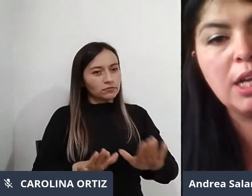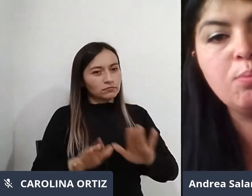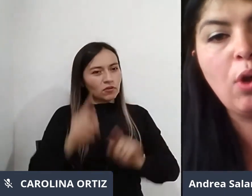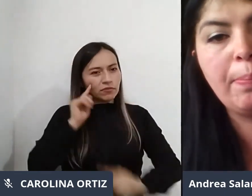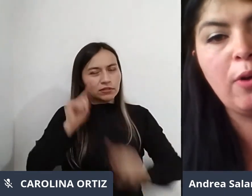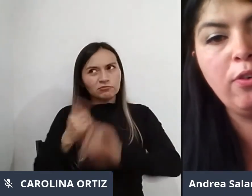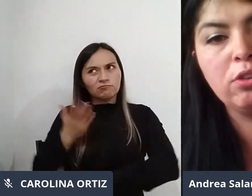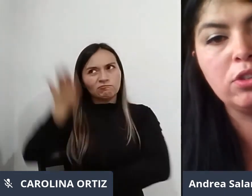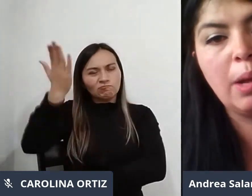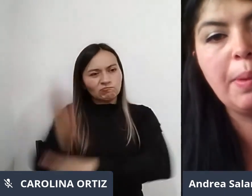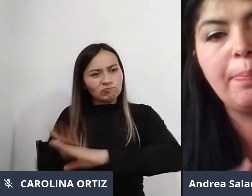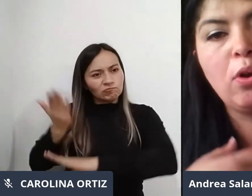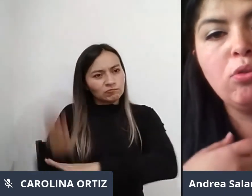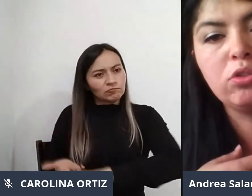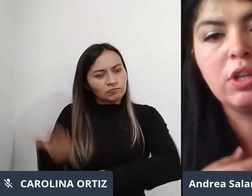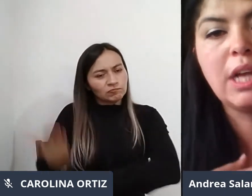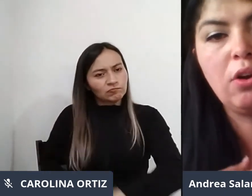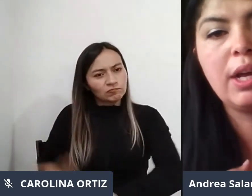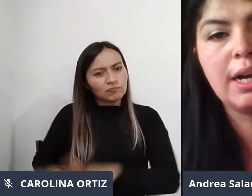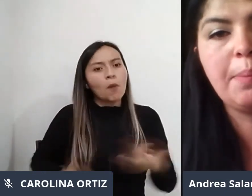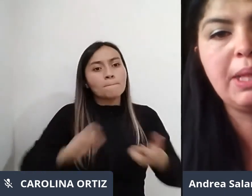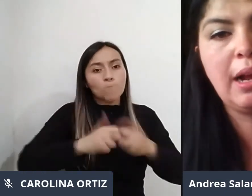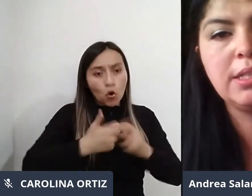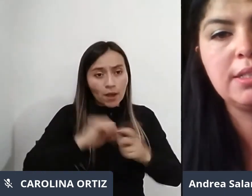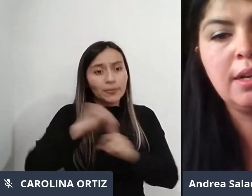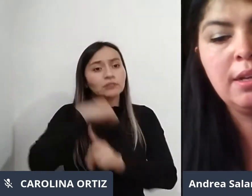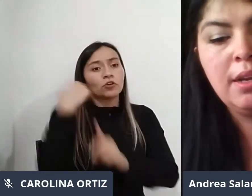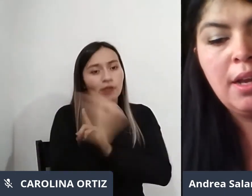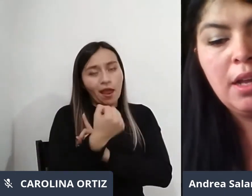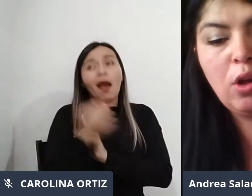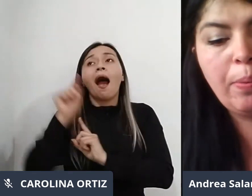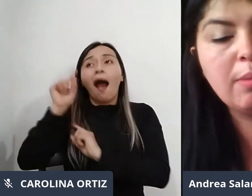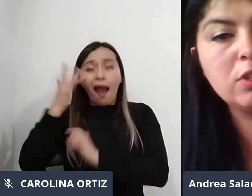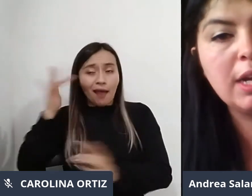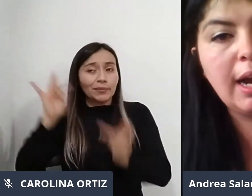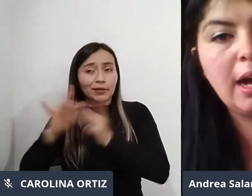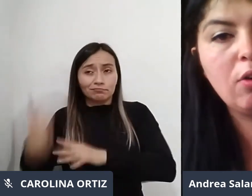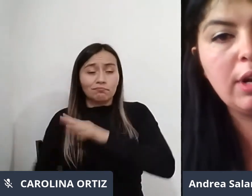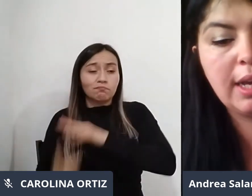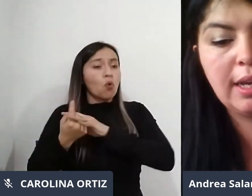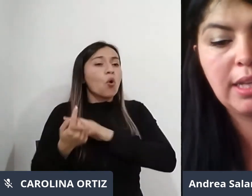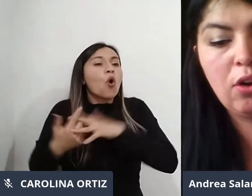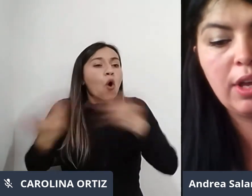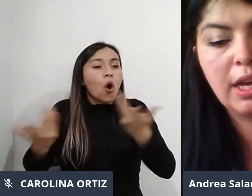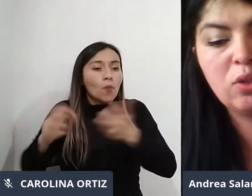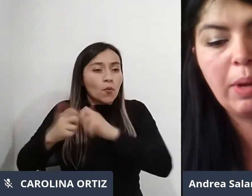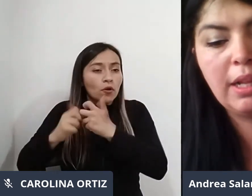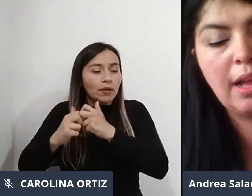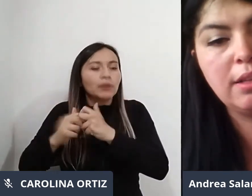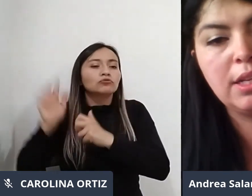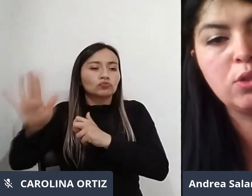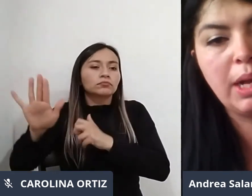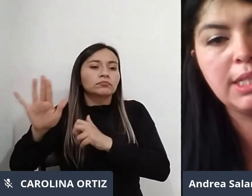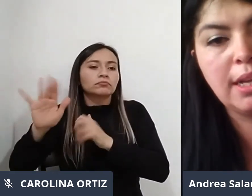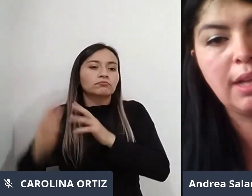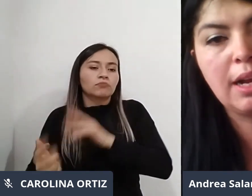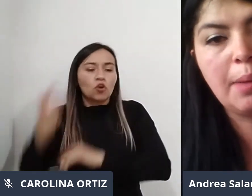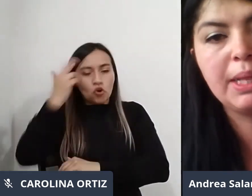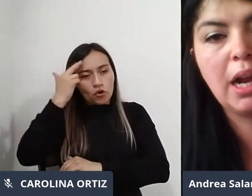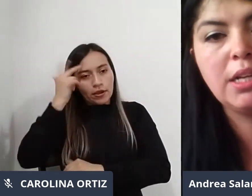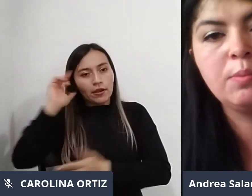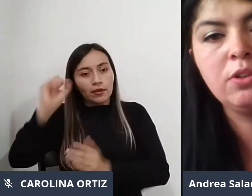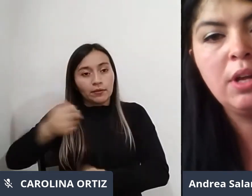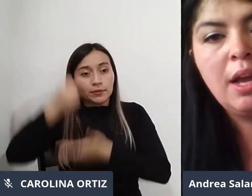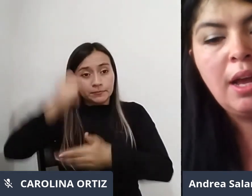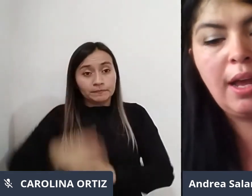problemas sociales muy profundos, también producto de esa lógica capitalista. No podemos negar ahora que esa lógica deshumanizante